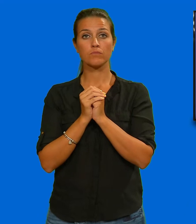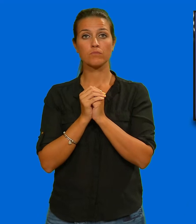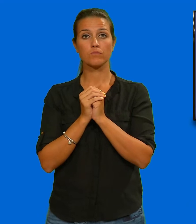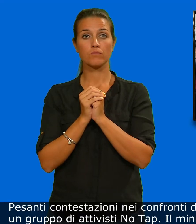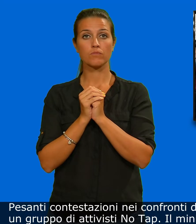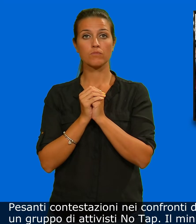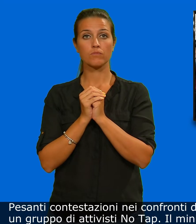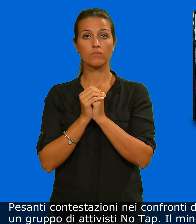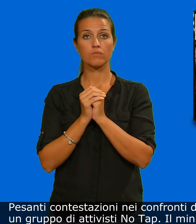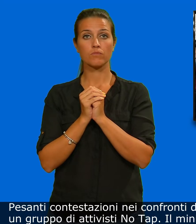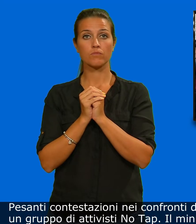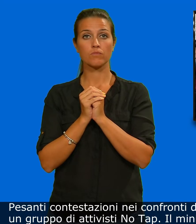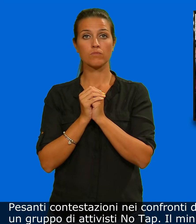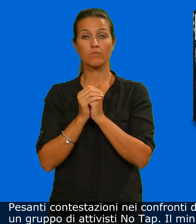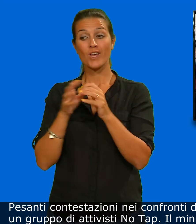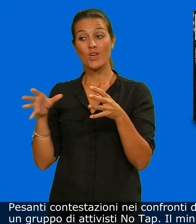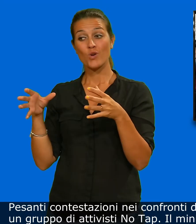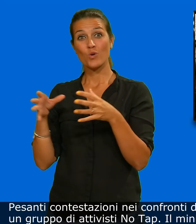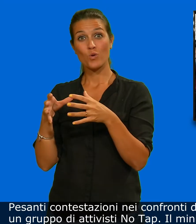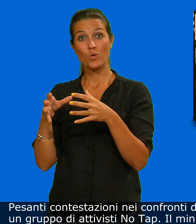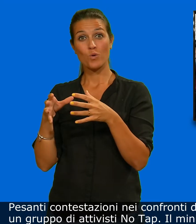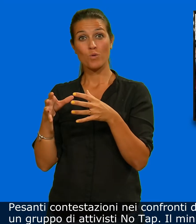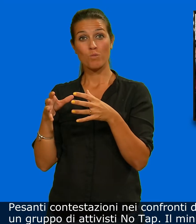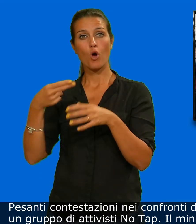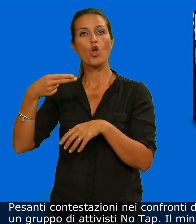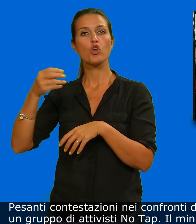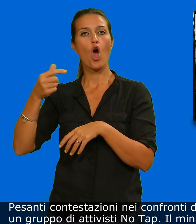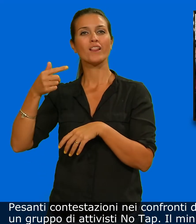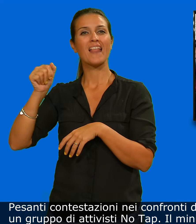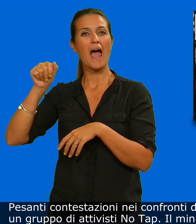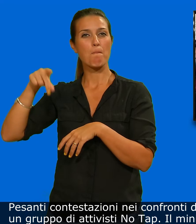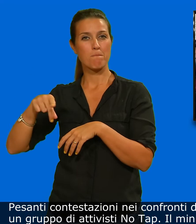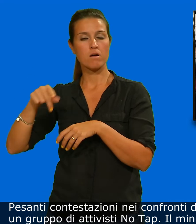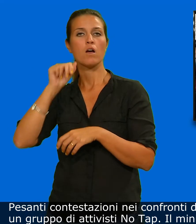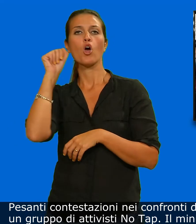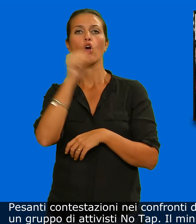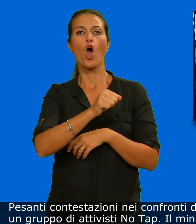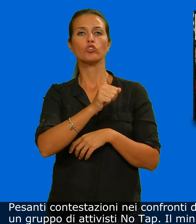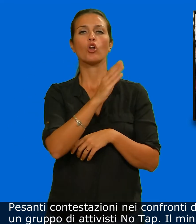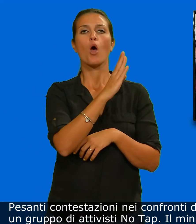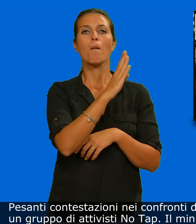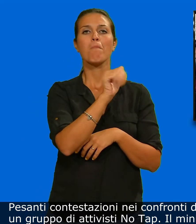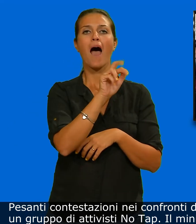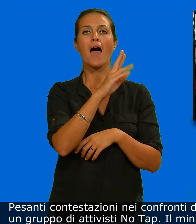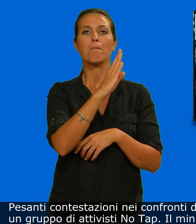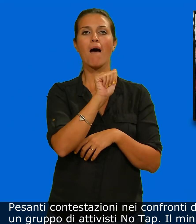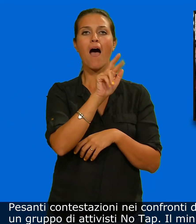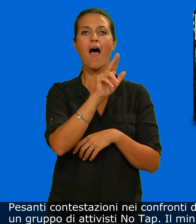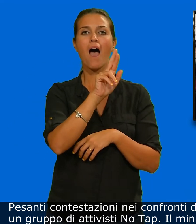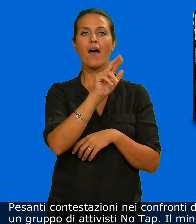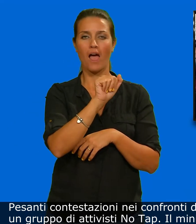pesanti contestazioni nei confronti di barbara dezzi da parte di un gruppo di attivisti no tav